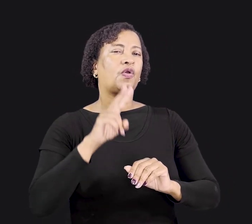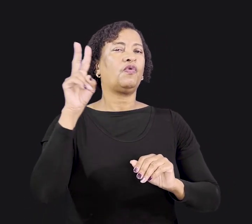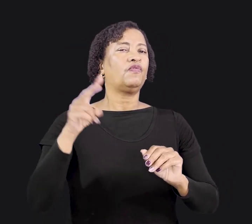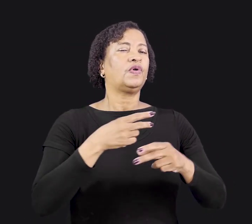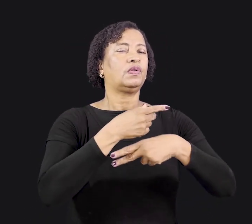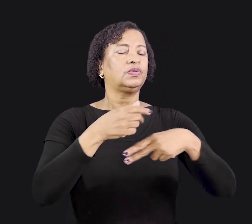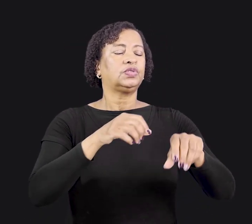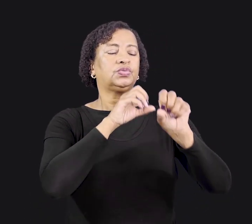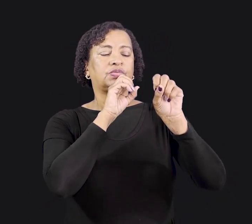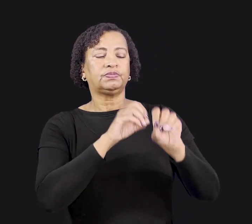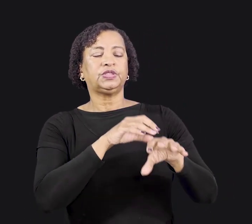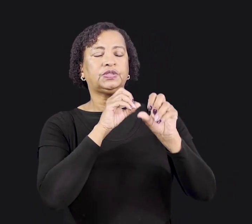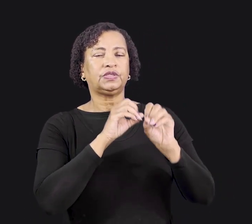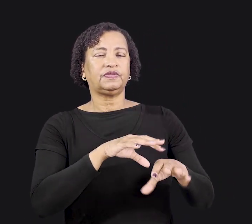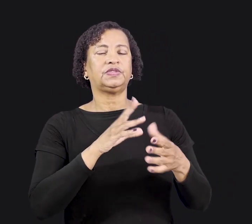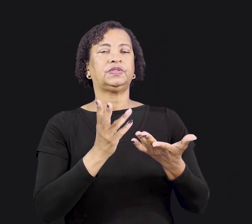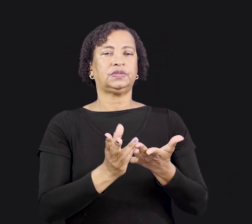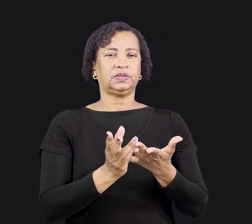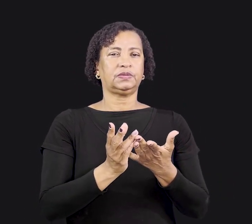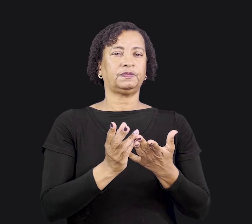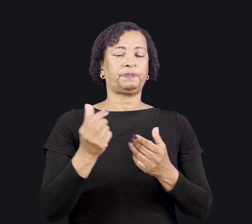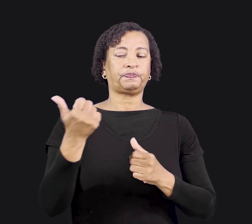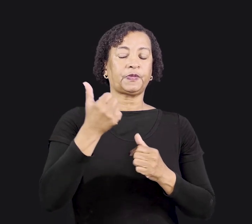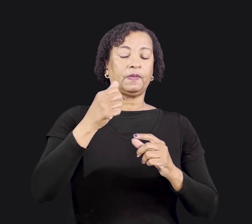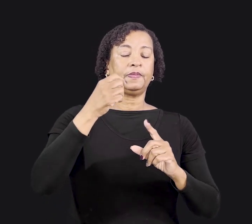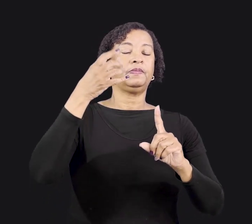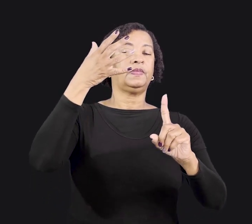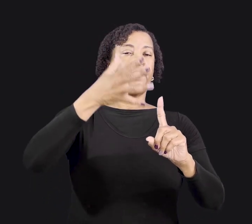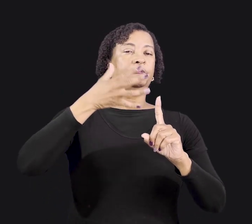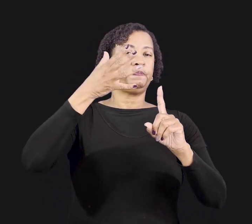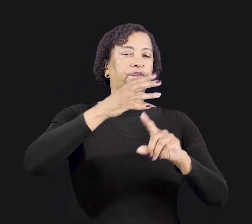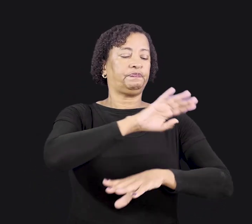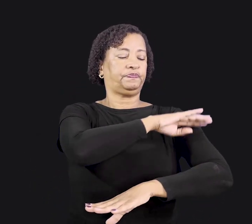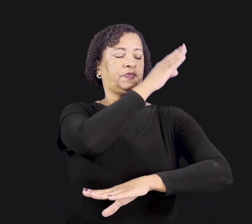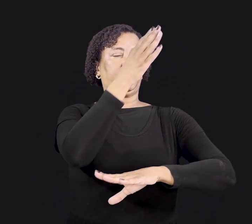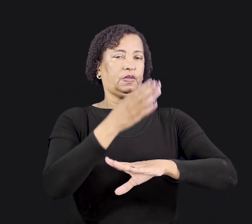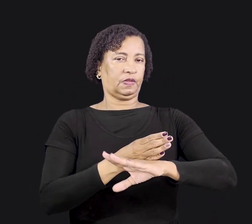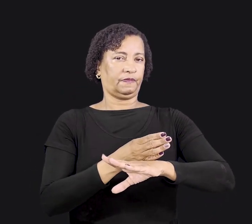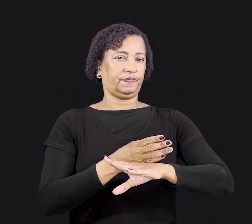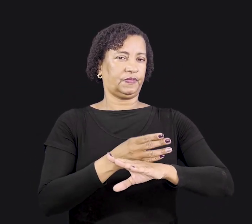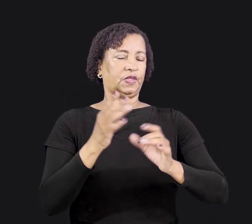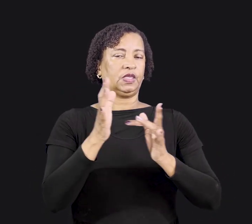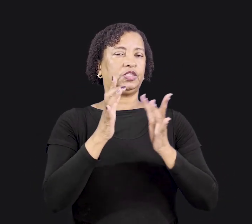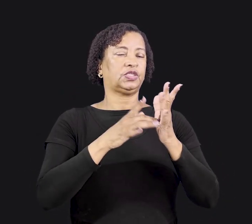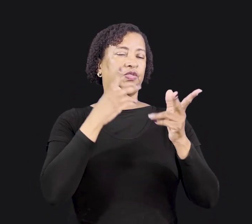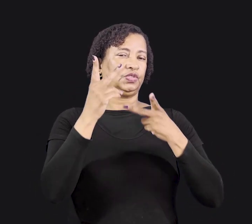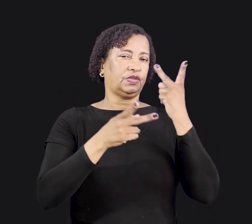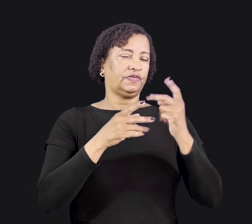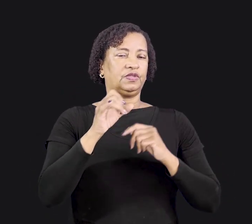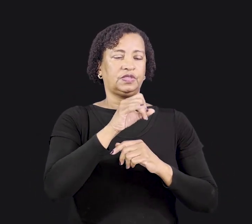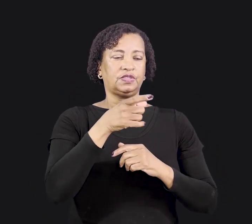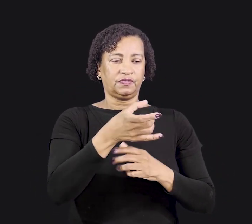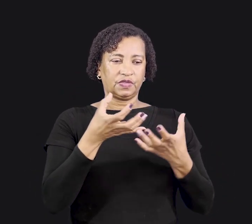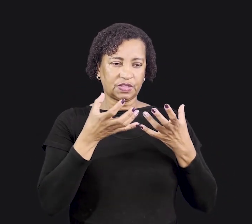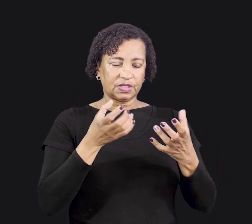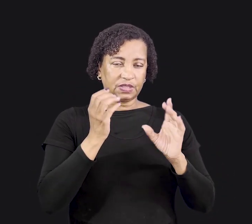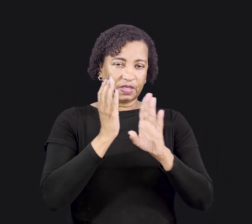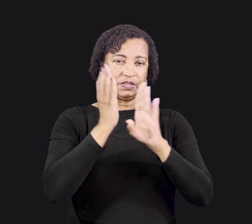estava ensinando nesse primeiro retiro espiritual. Jesus estava dizendo mais ou menos isso. Se vocês querem descobrir quais são